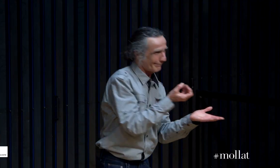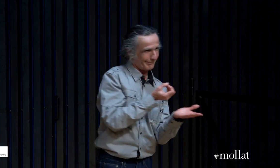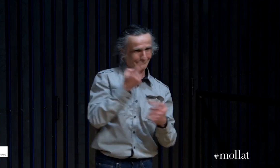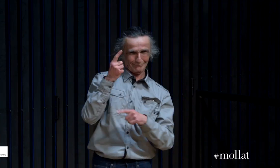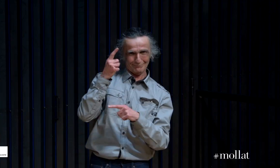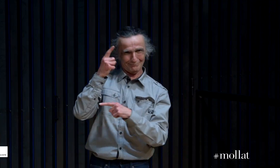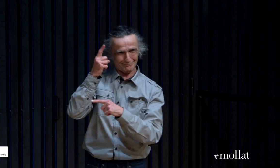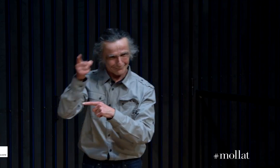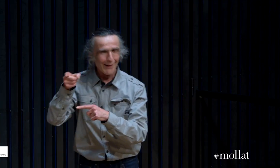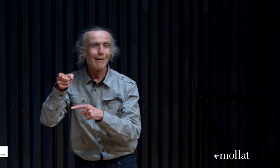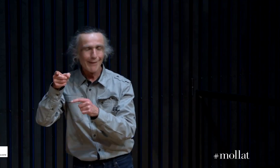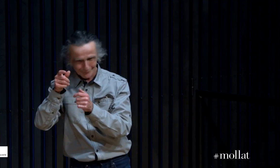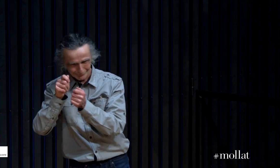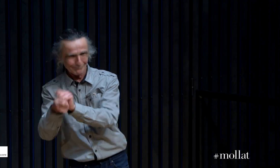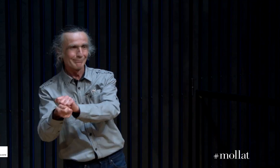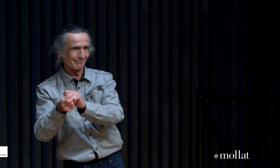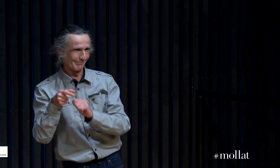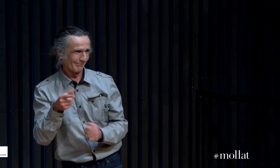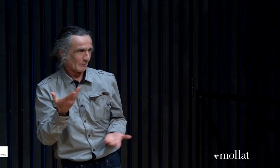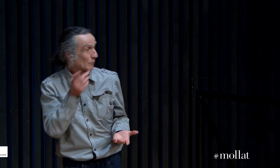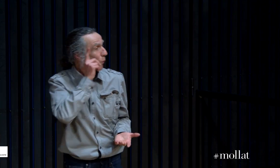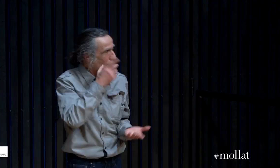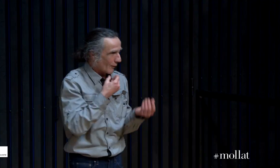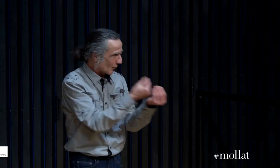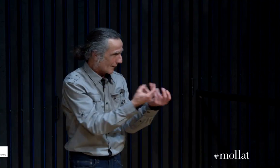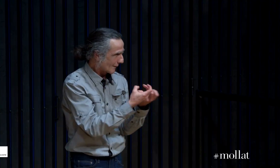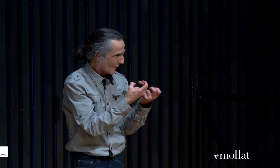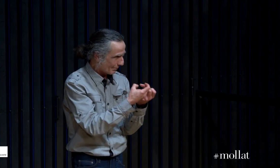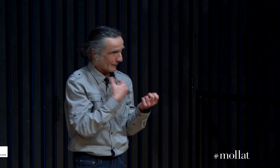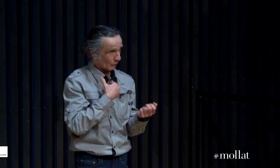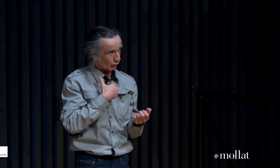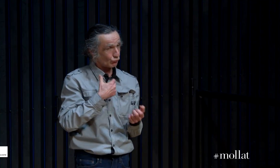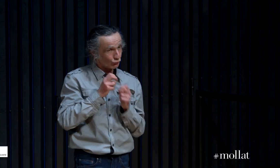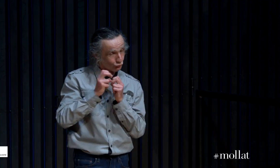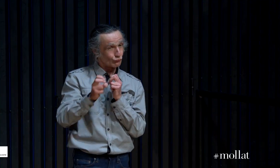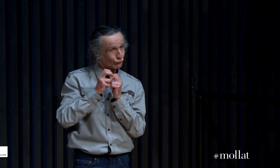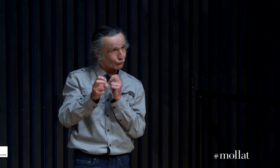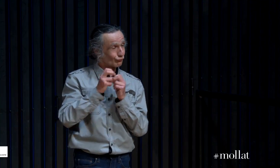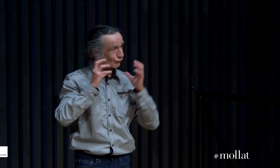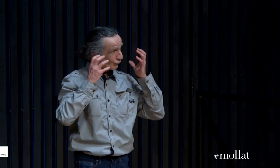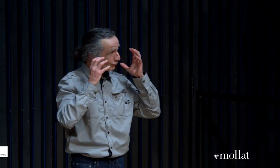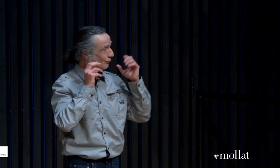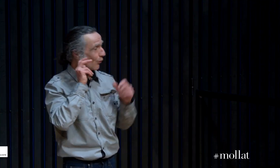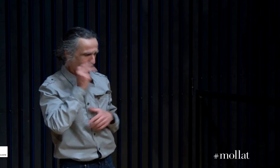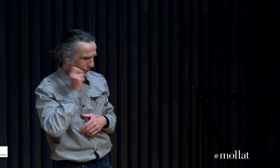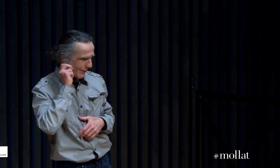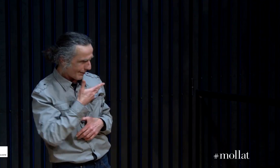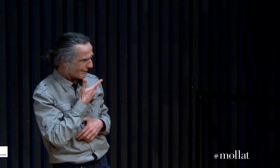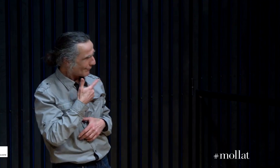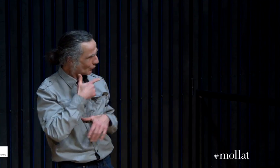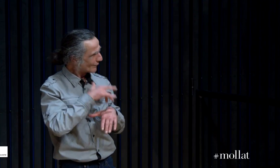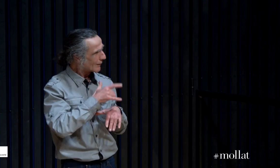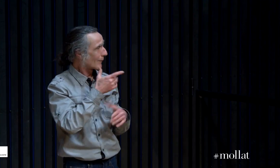interviennent et les provoquent un peu, entre guillemets, gentiment, pour qu'ils puissent changer un petit peu. Je vais vous donner un exemple. Moi, je